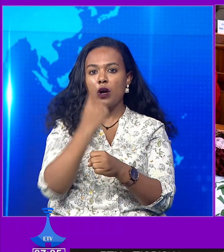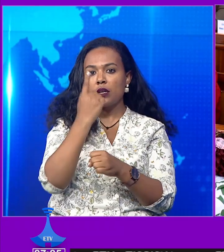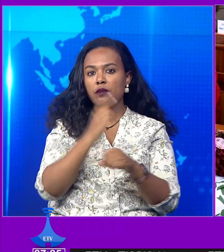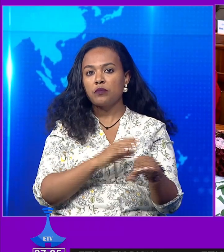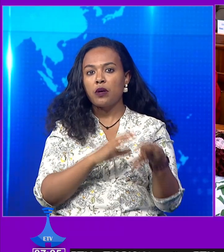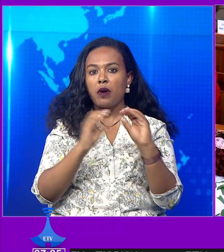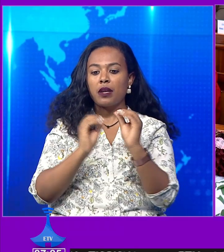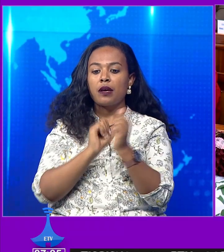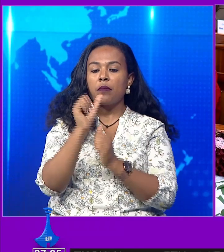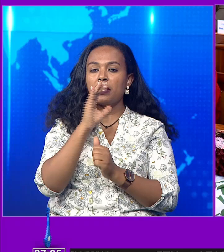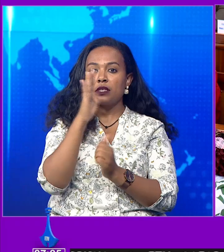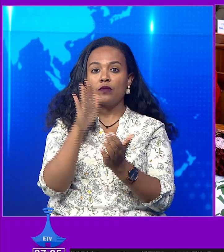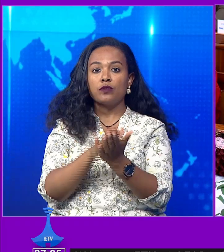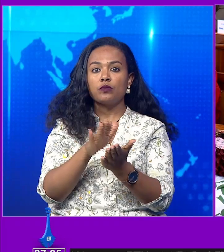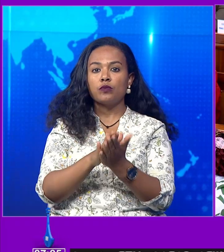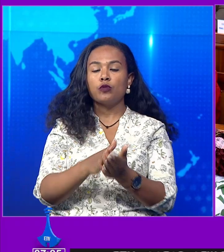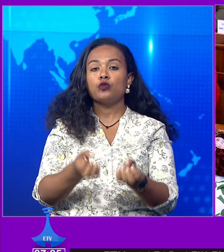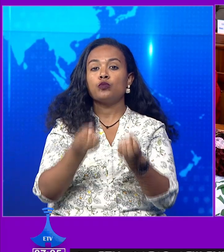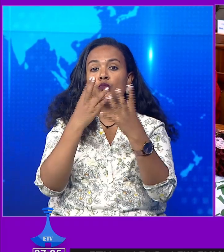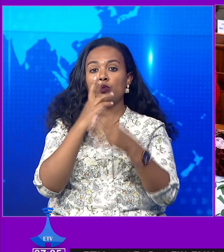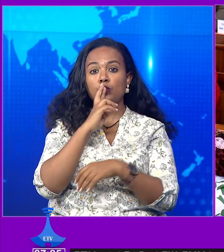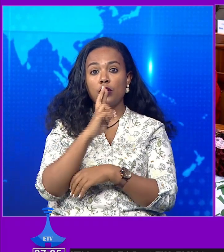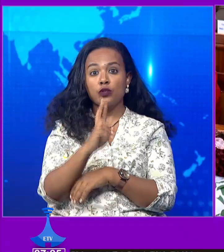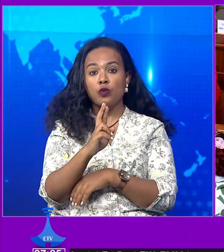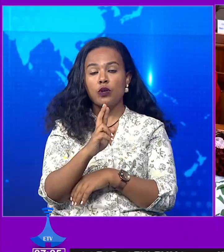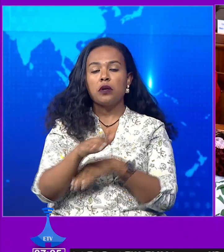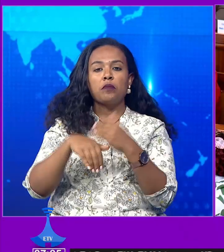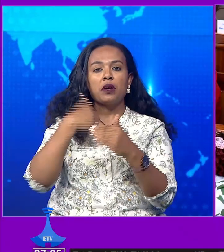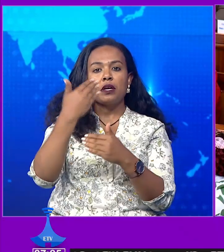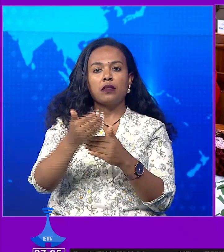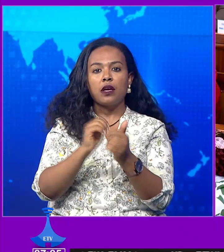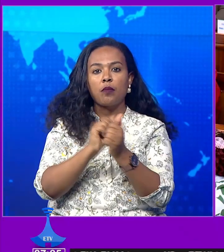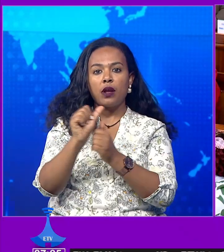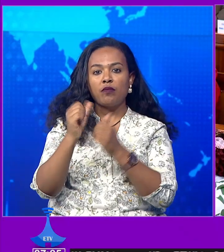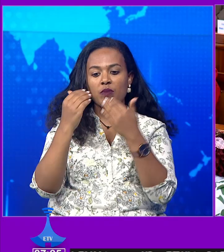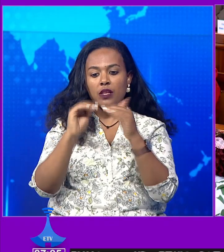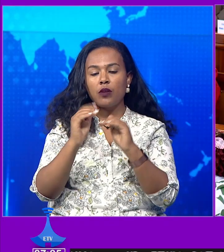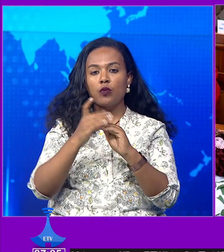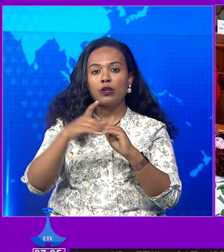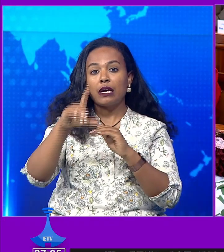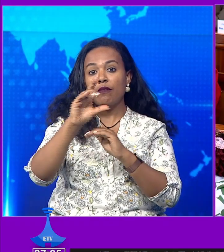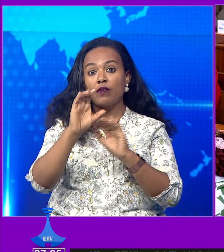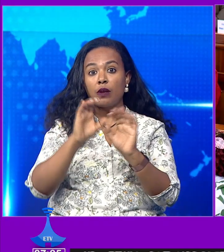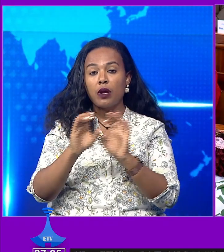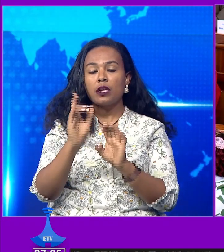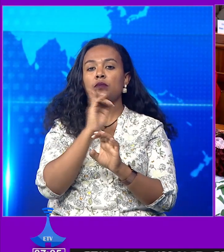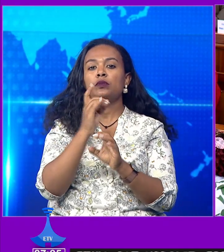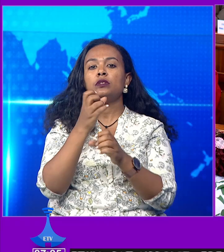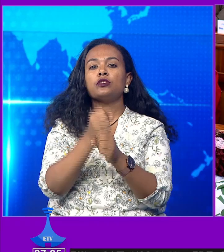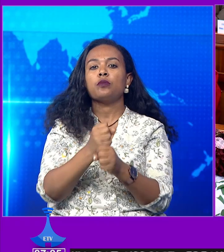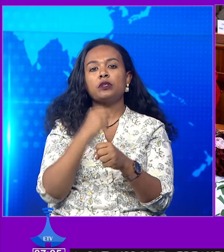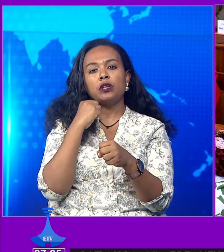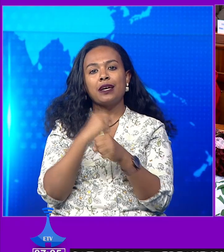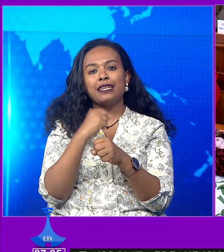ተማሪ የማያሳልፉ ትምህርት ቤቶች በርካታ በመሆናቸው በቀጣይ የማለፍ ምጣኔውን ከፍ ለማድረግ ምን ተጨባጭ ስራ